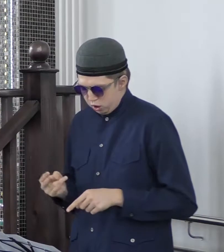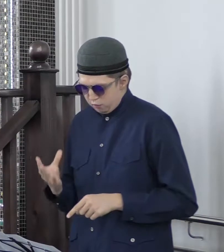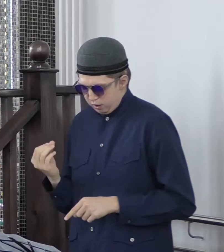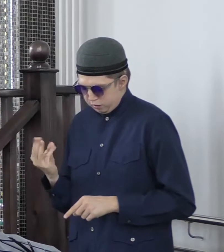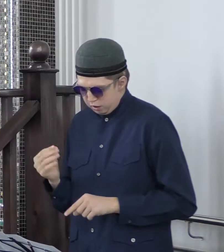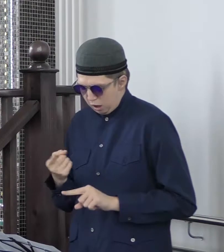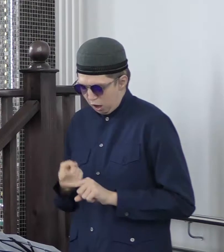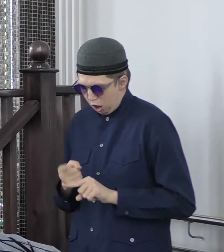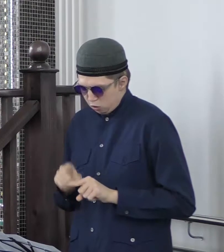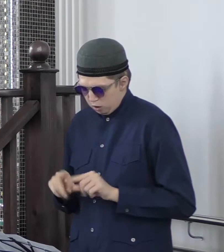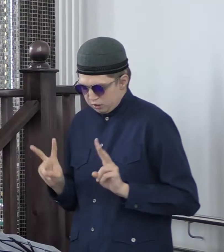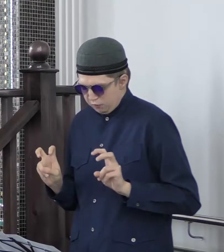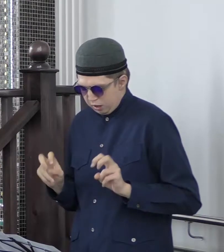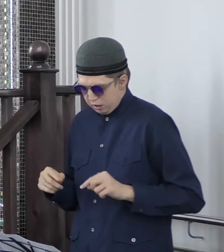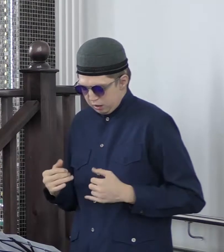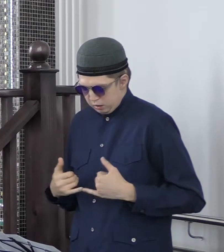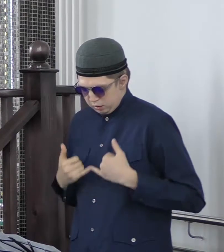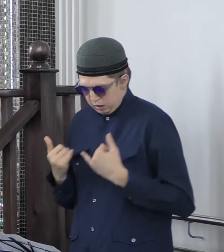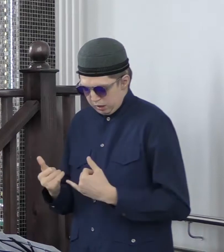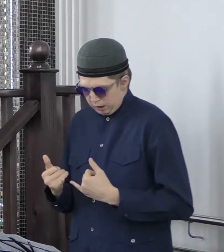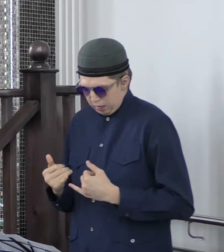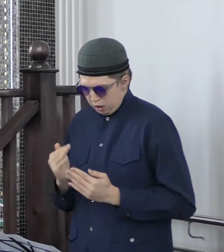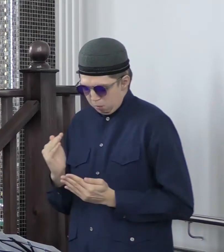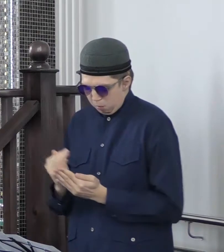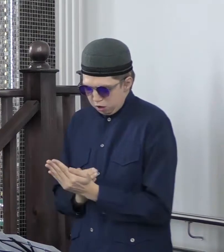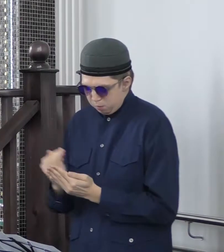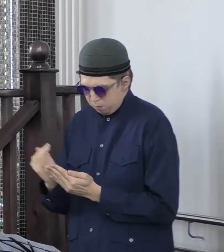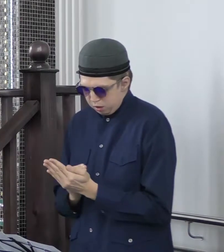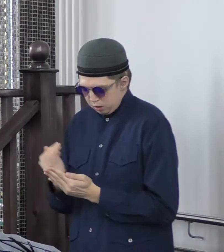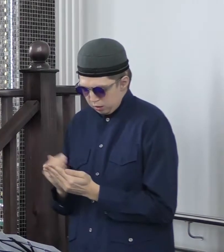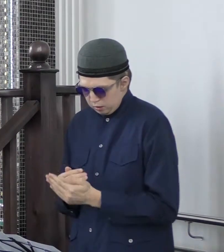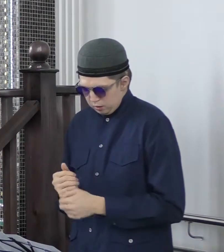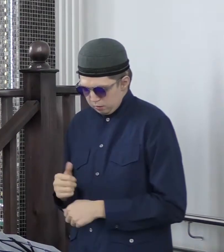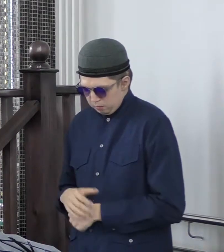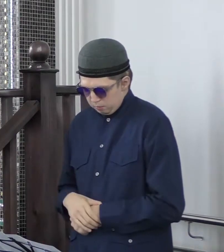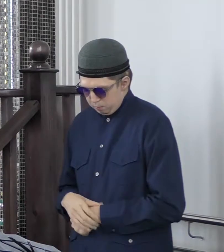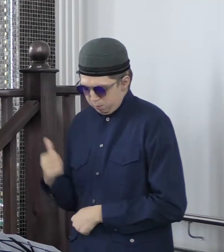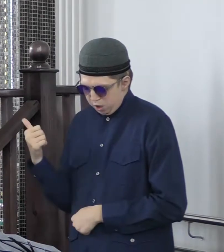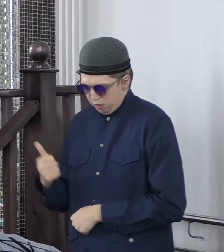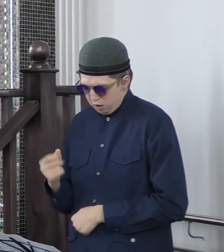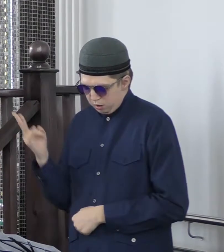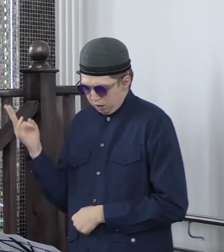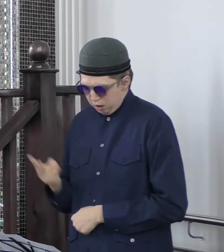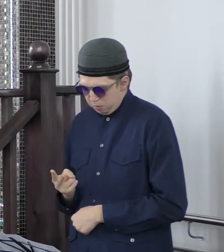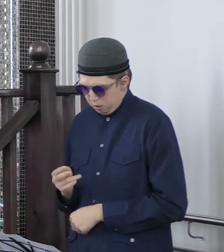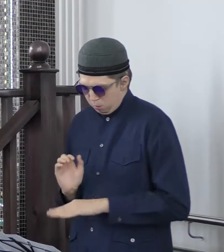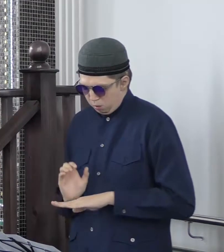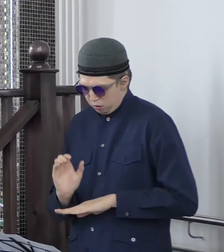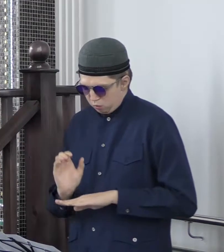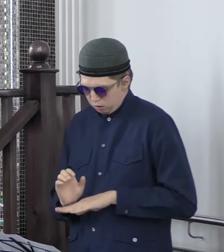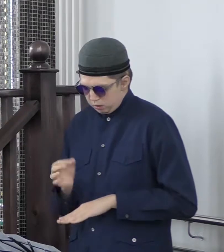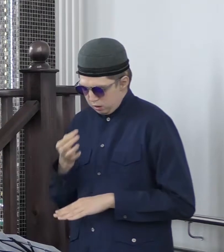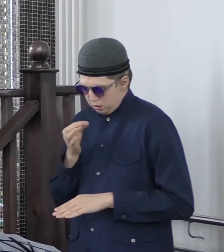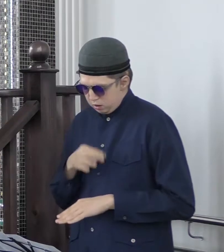иманла, Аллах Атара кушибла. Аллах Тааля итаме, я айюха ладзина аману, иттаку Аллаха, Аллах Тааля да